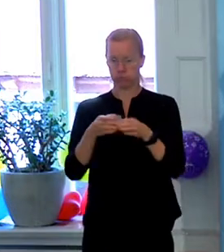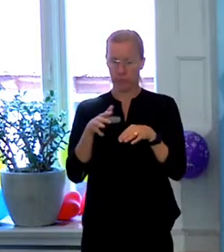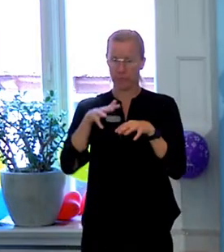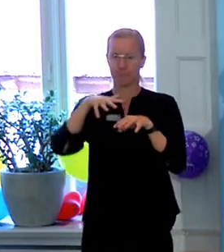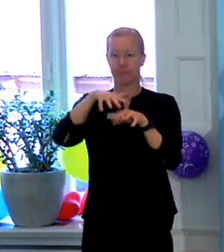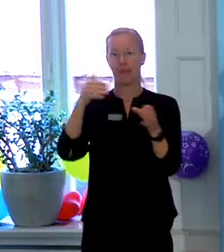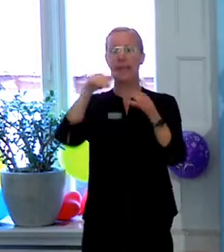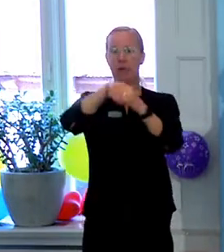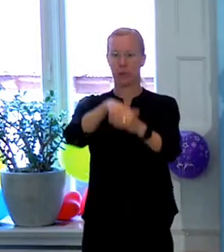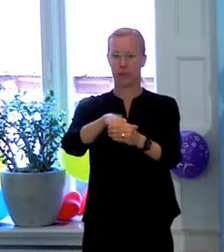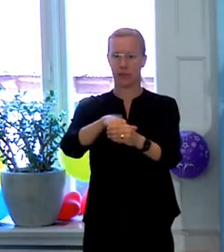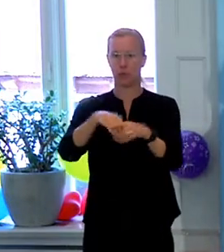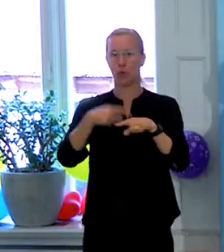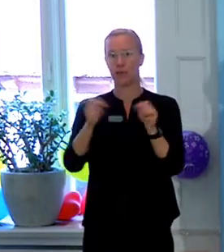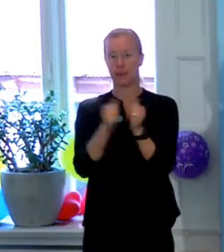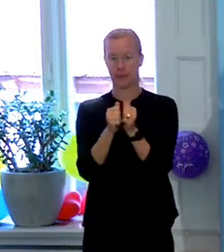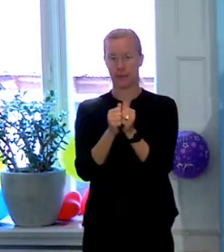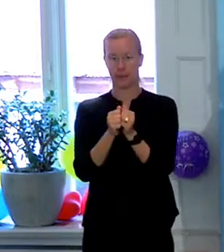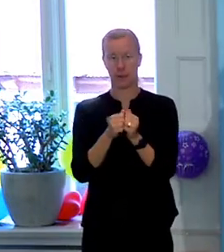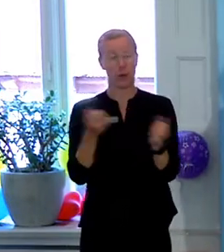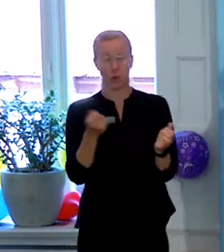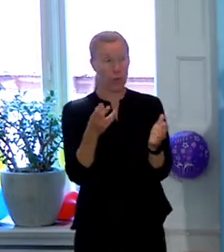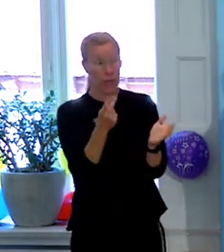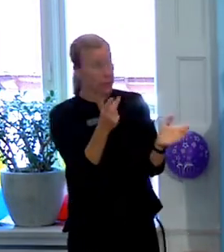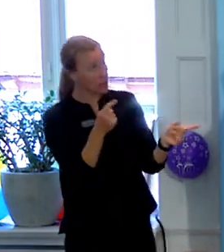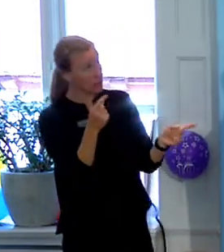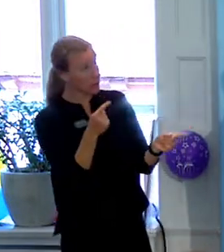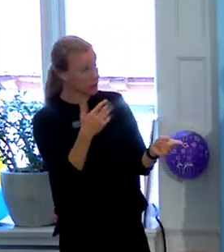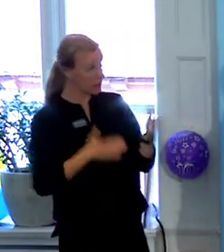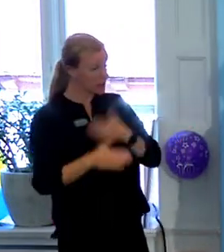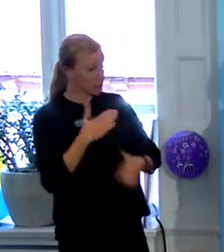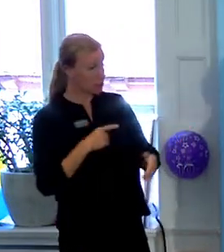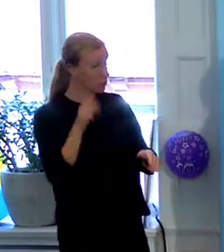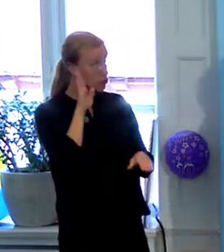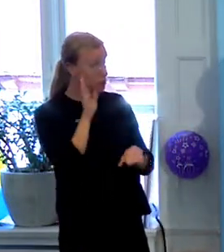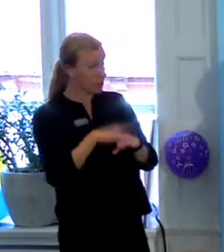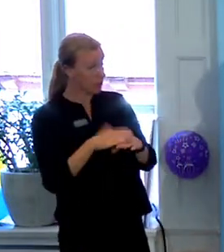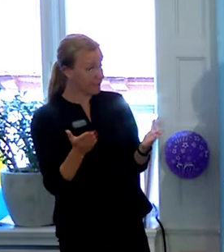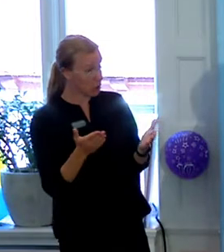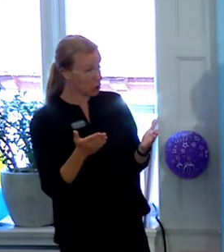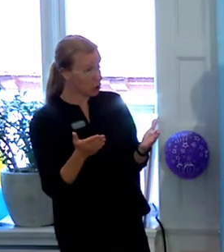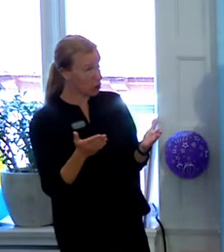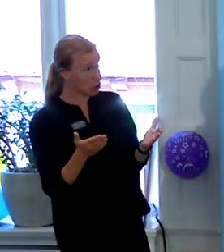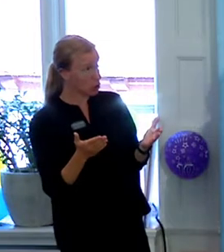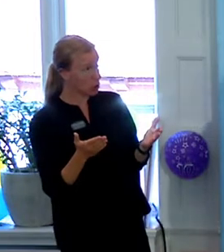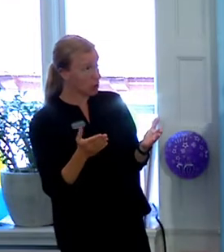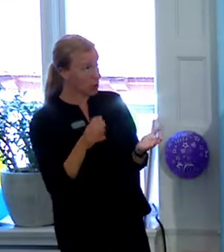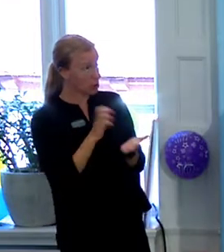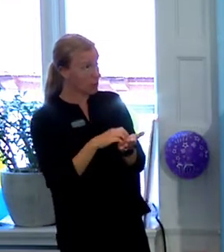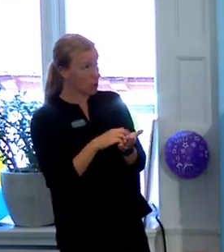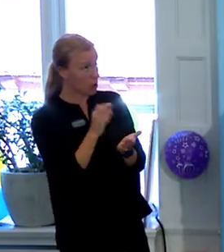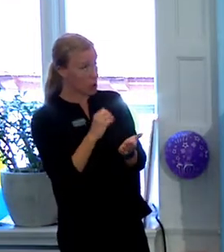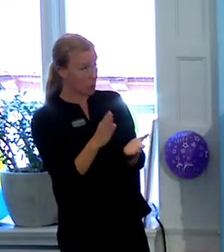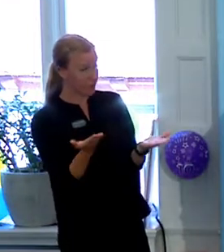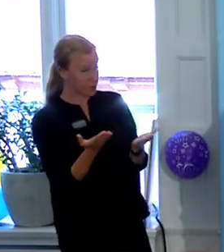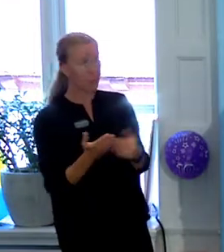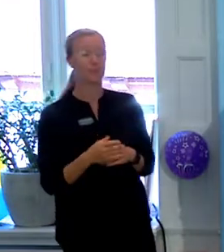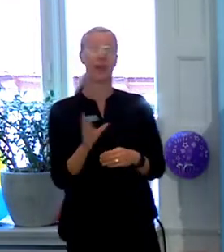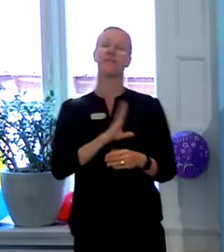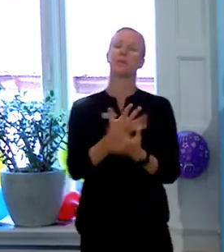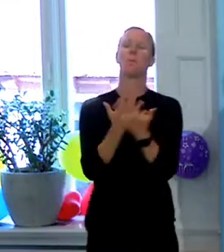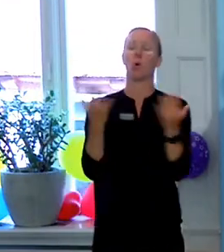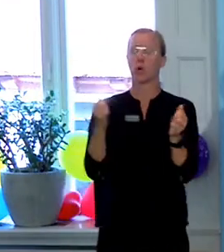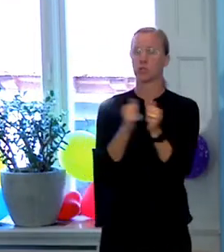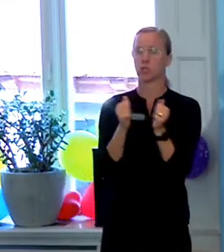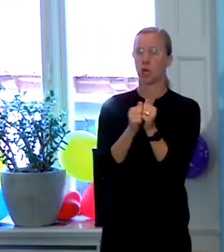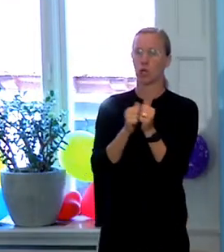sätt. Det är det bästa vi kan göra. Något annat som är intressant som du hörde från framförallt kommunalråden? Alltså det finns många